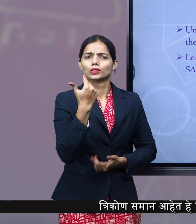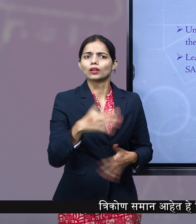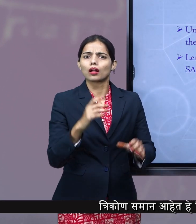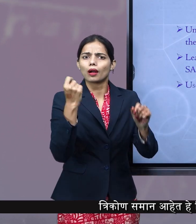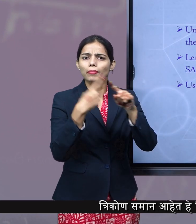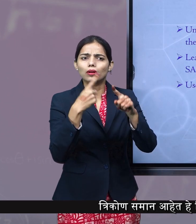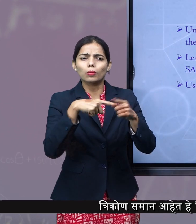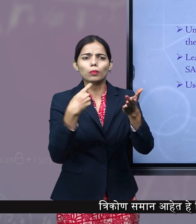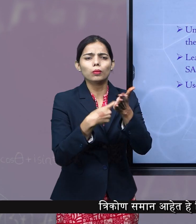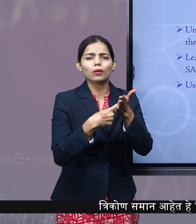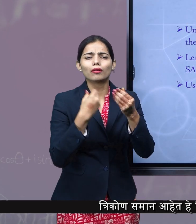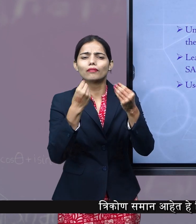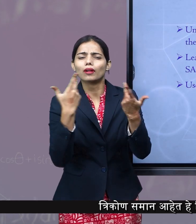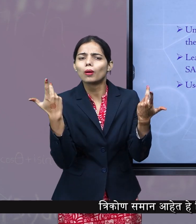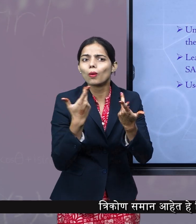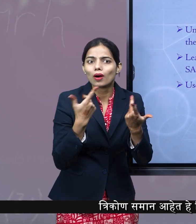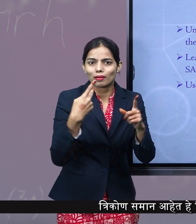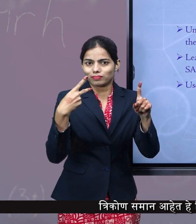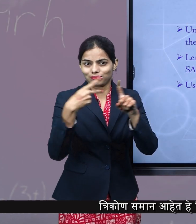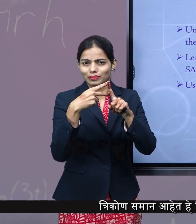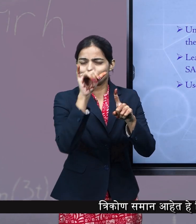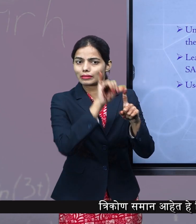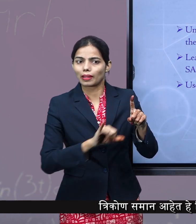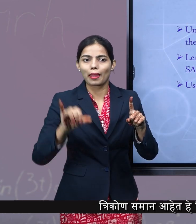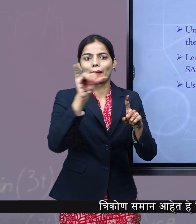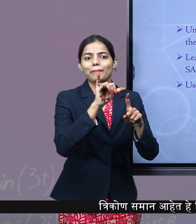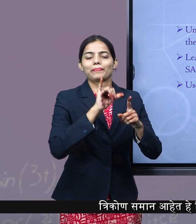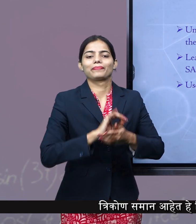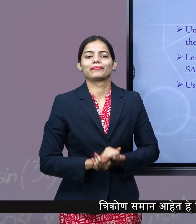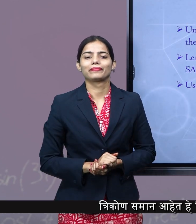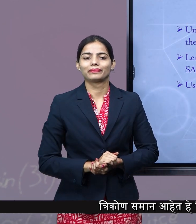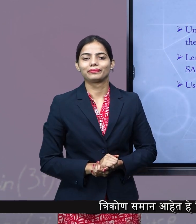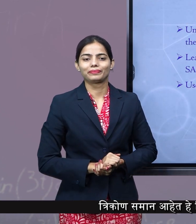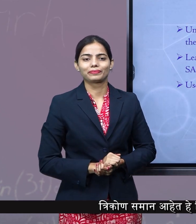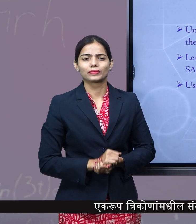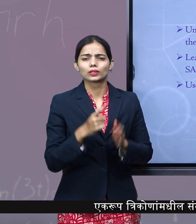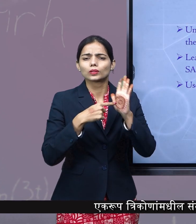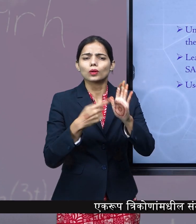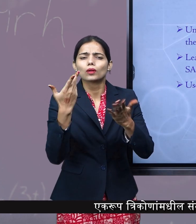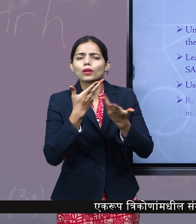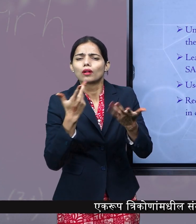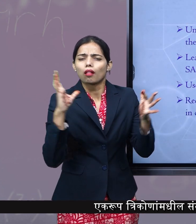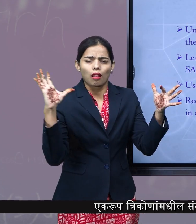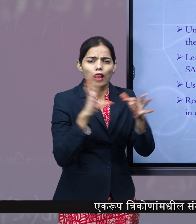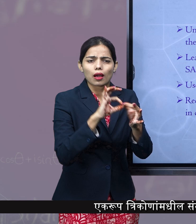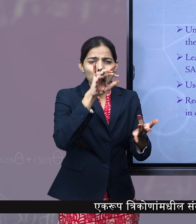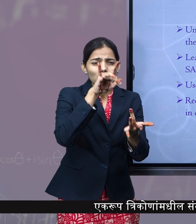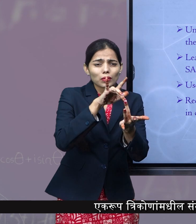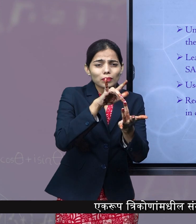त्रिकोण समान आहेत हे सिद्ध करण्यासाठी एकरूपतेचे नियम वापरा. एकरूप त्रिकोणामधील